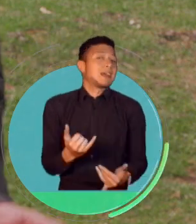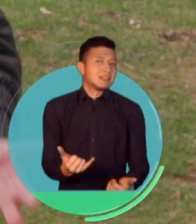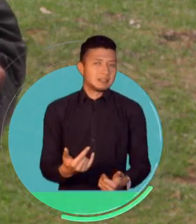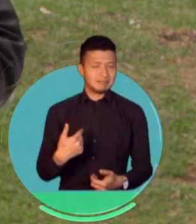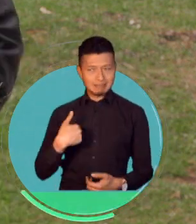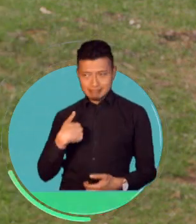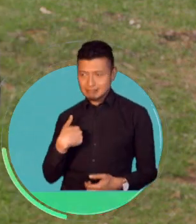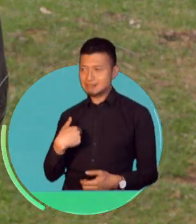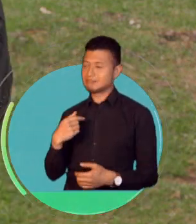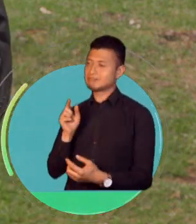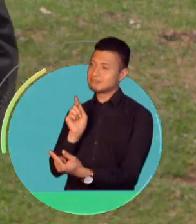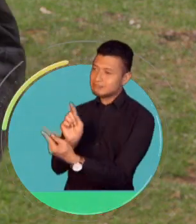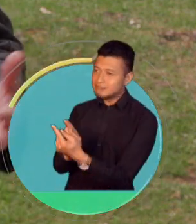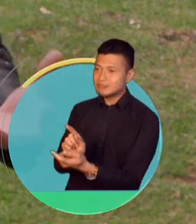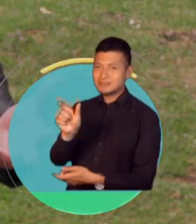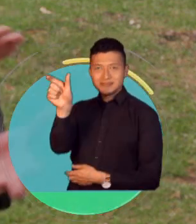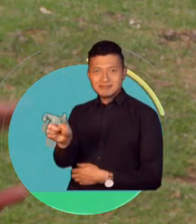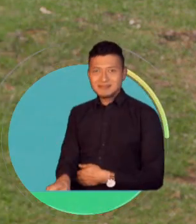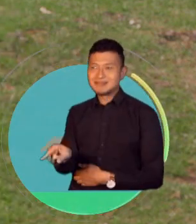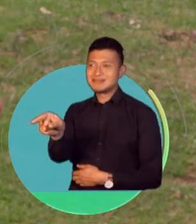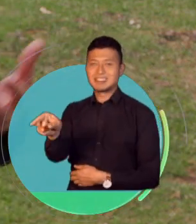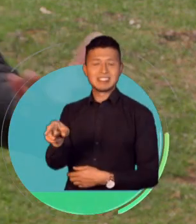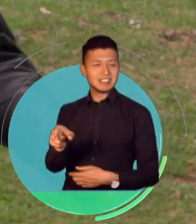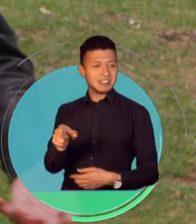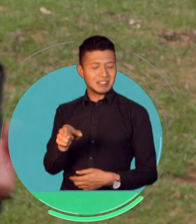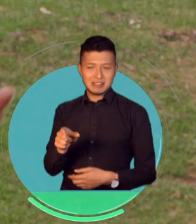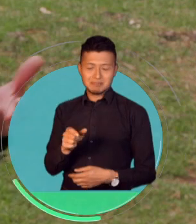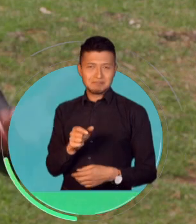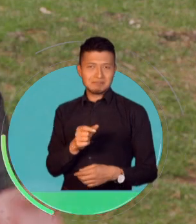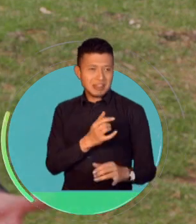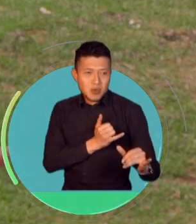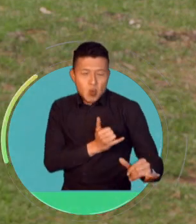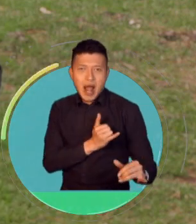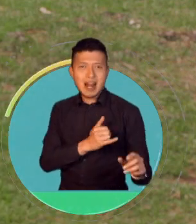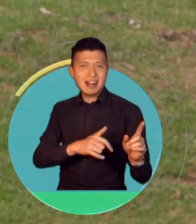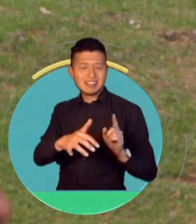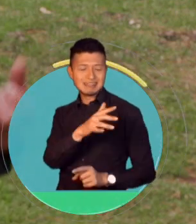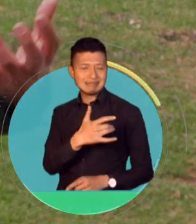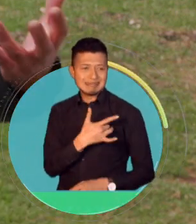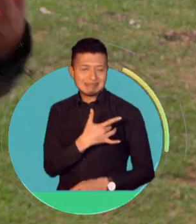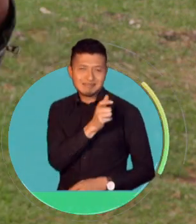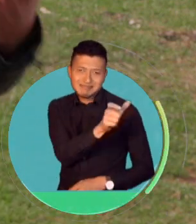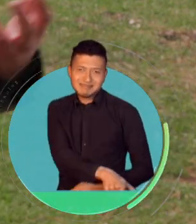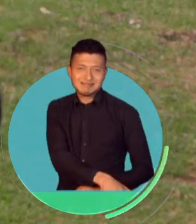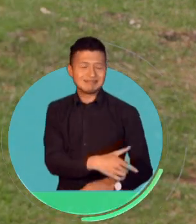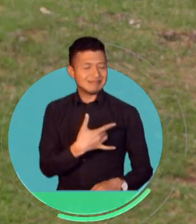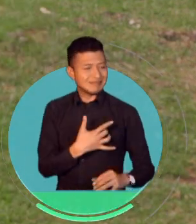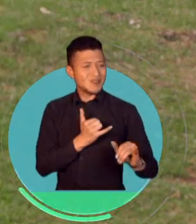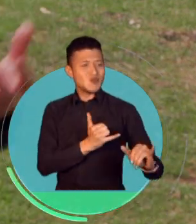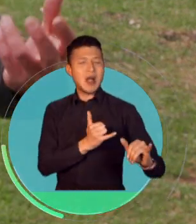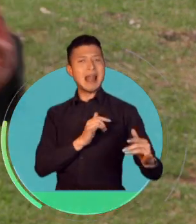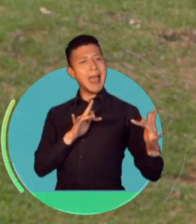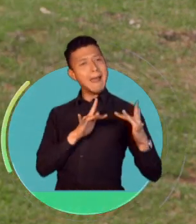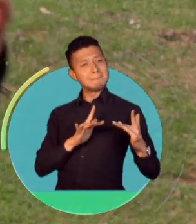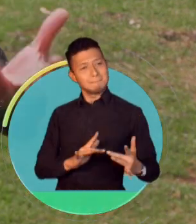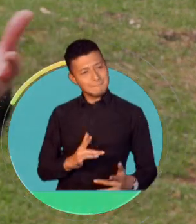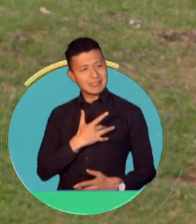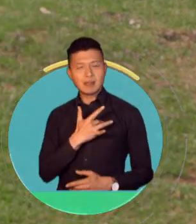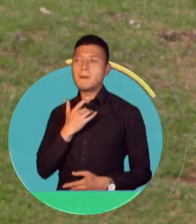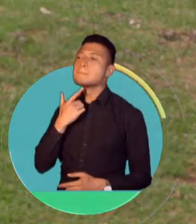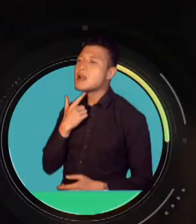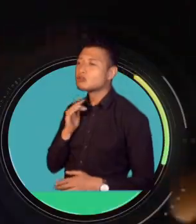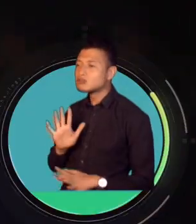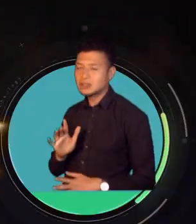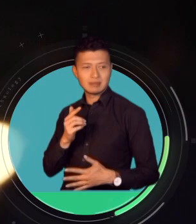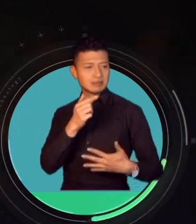de poderme encontrar con una persona que vibra como en el mismo campo que uno que siente como como afinidad por lo mismo que